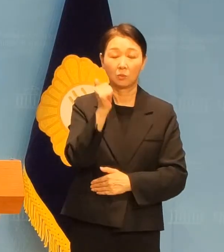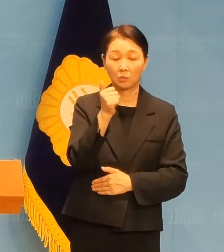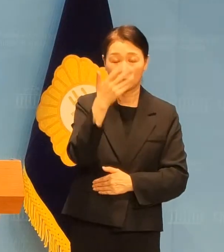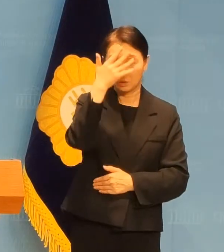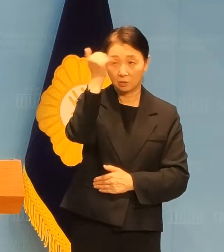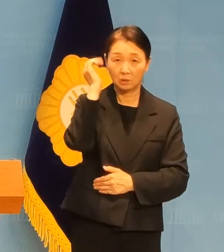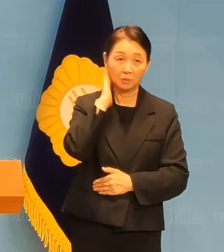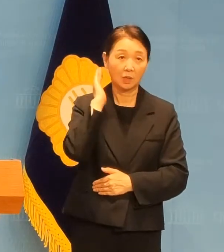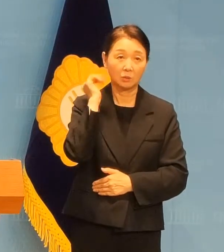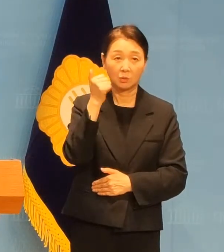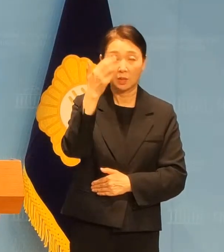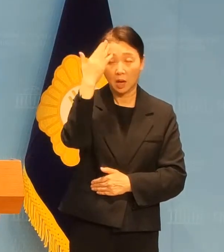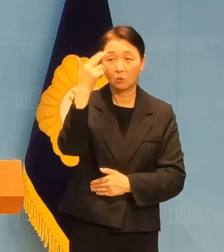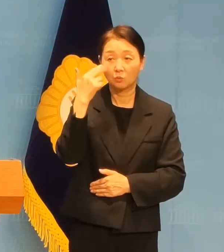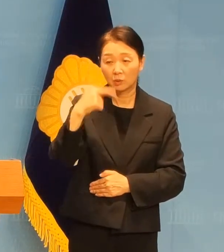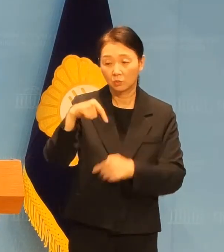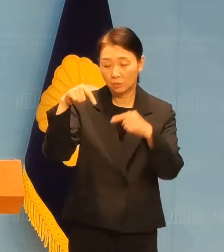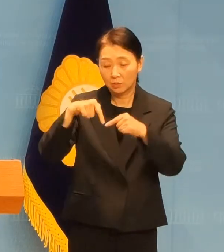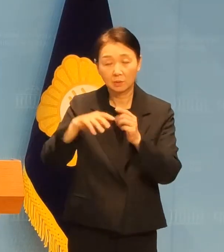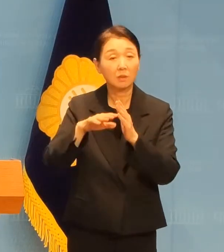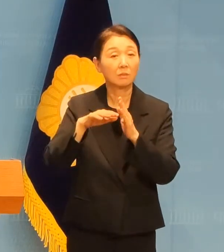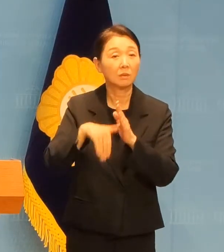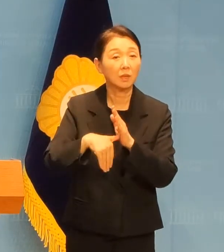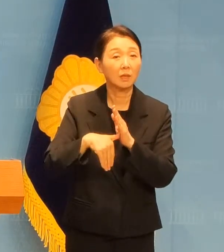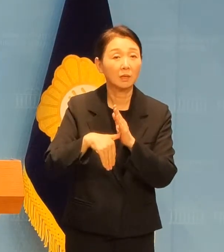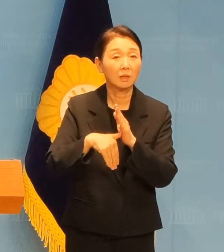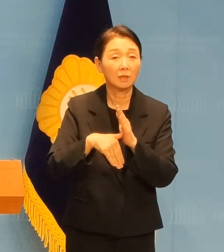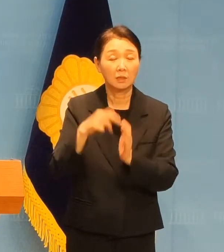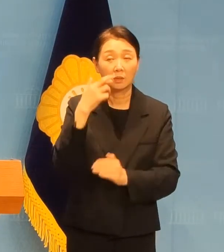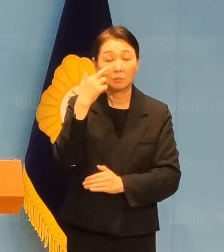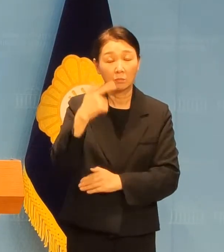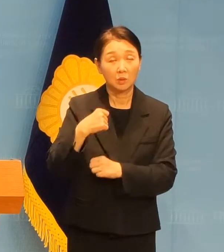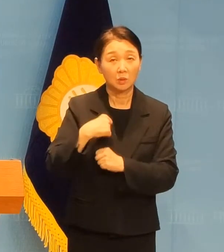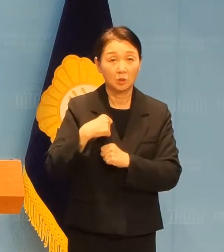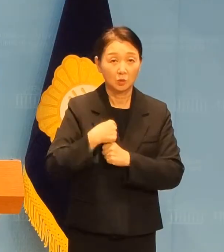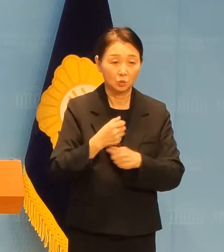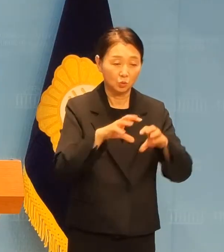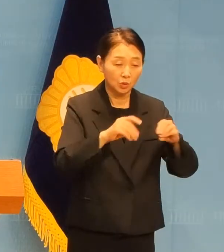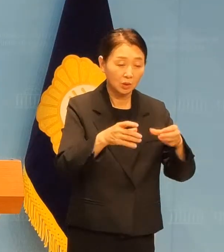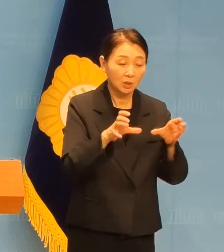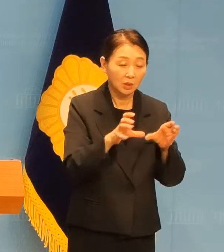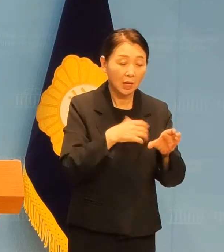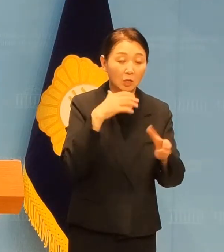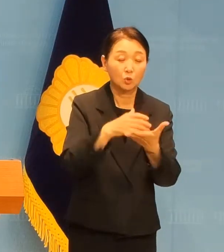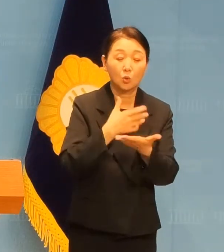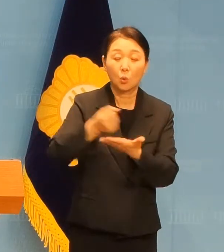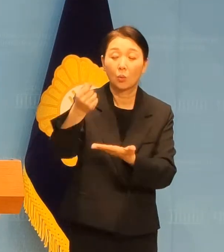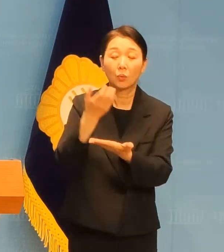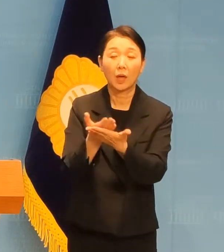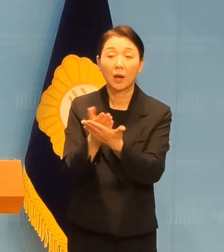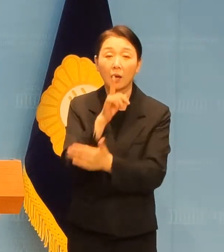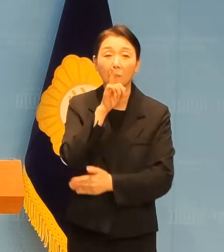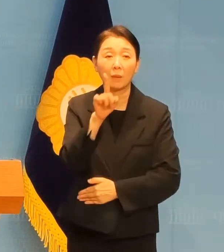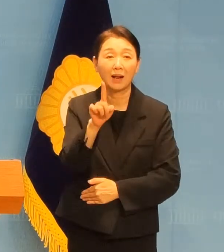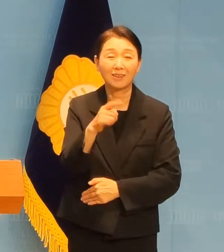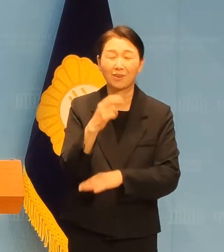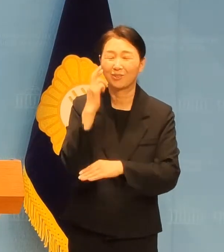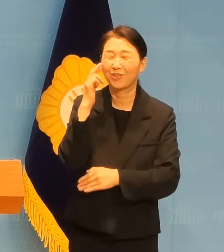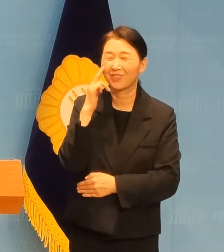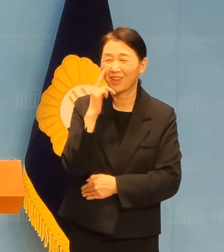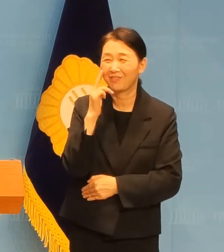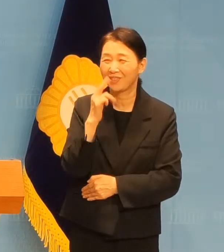대통령이 한미 정상회담 과정에서 주한미군 부지 소유권을 요구한 것을 두고도 농담한